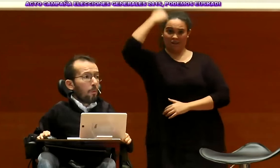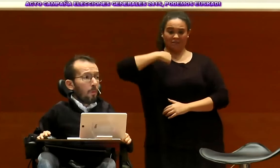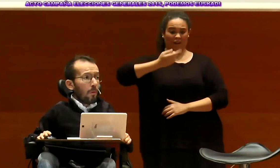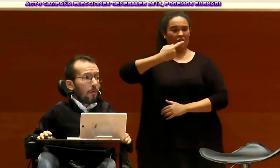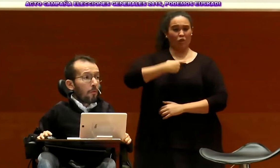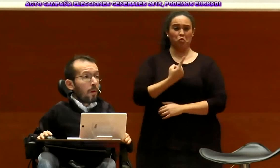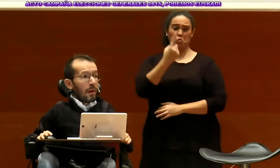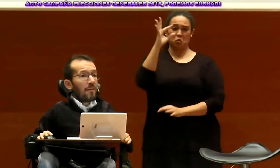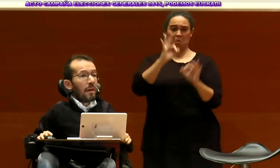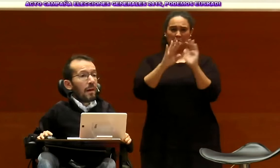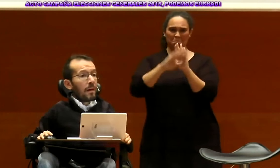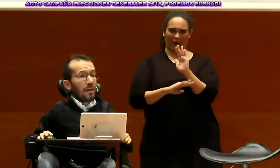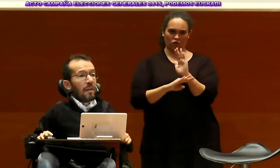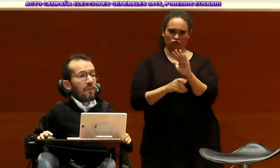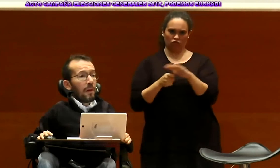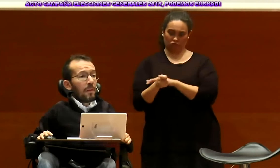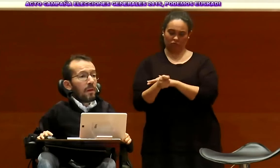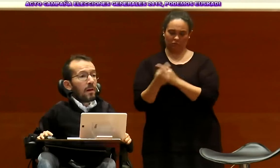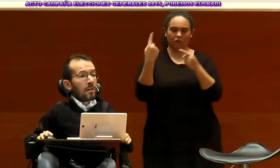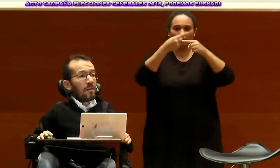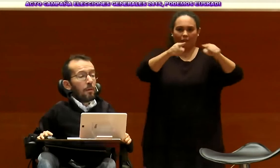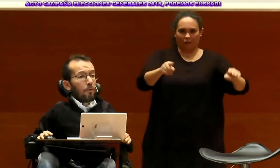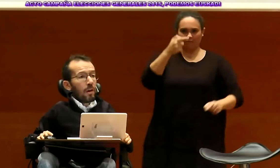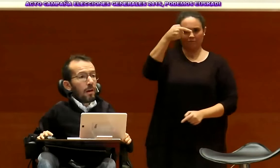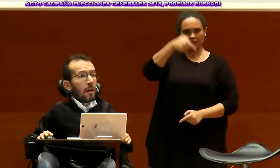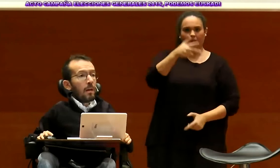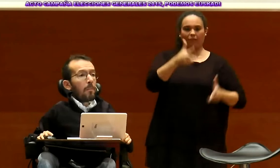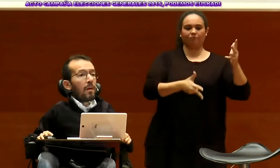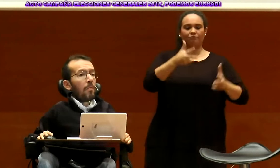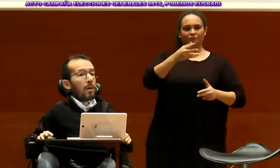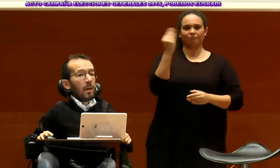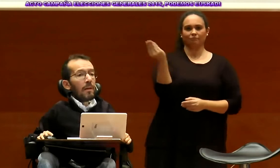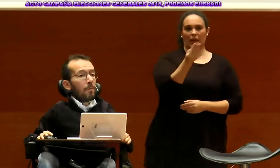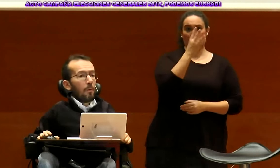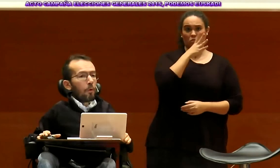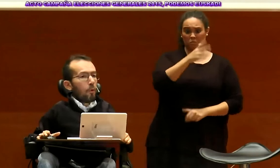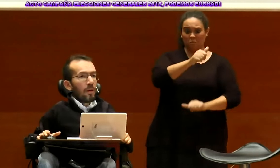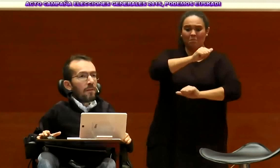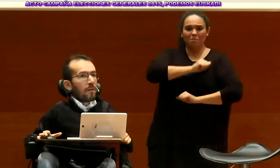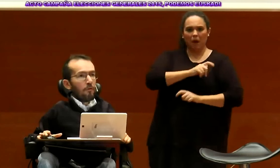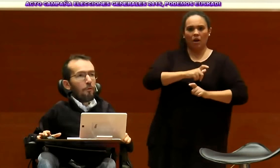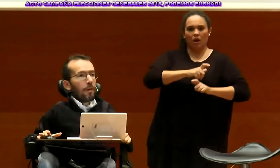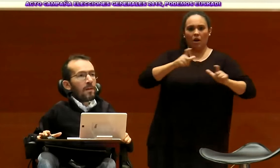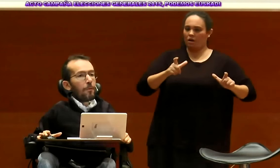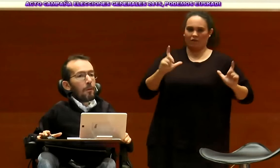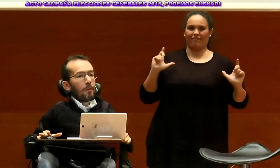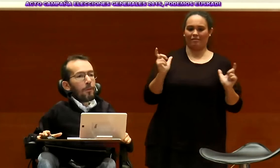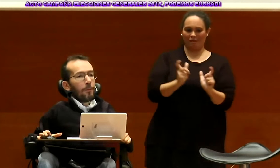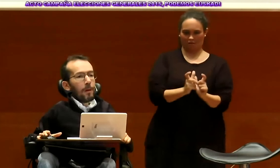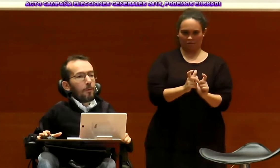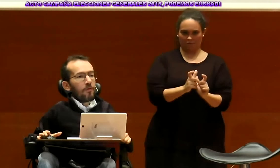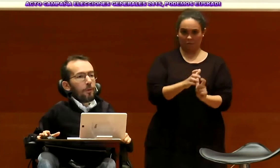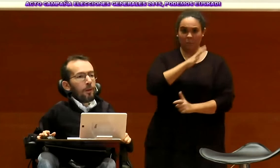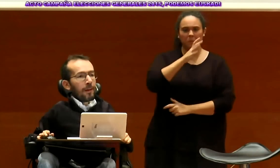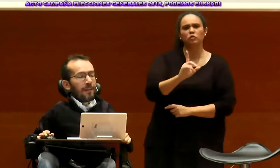un 1%. Esa diferencia se nota en el empleo y, de nuevo, no es solamente